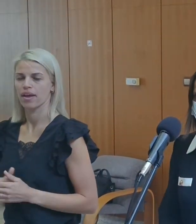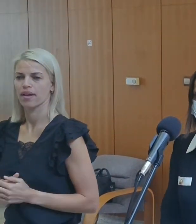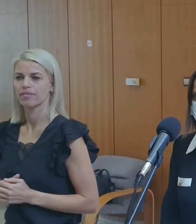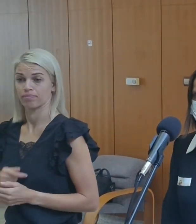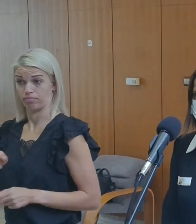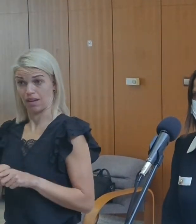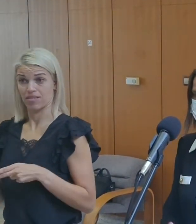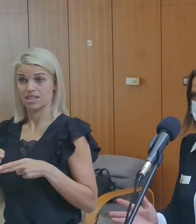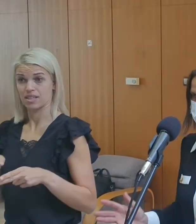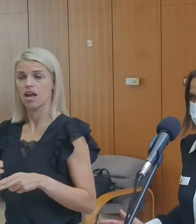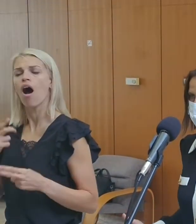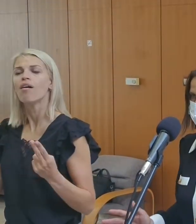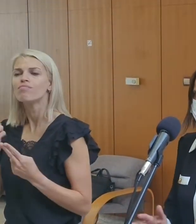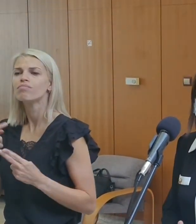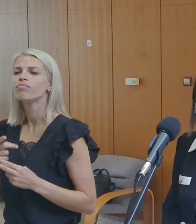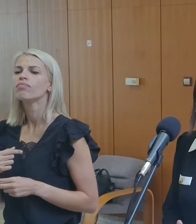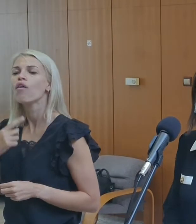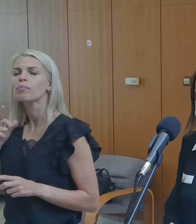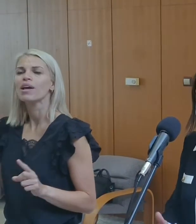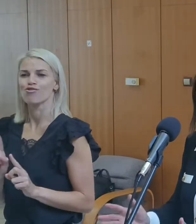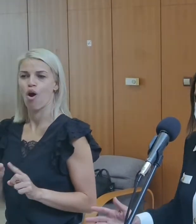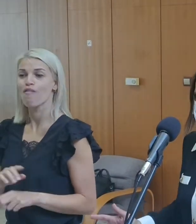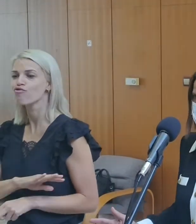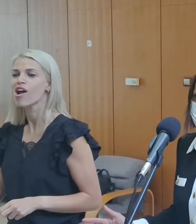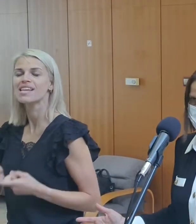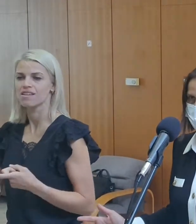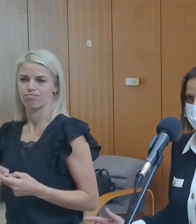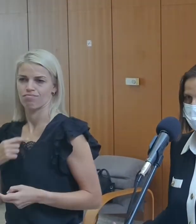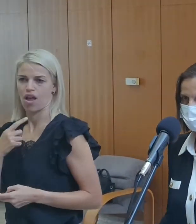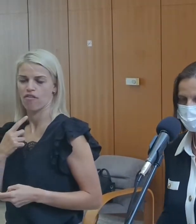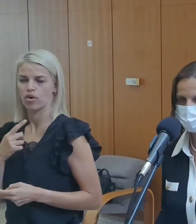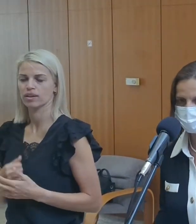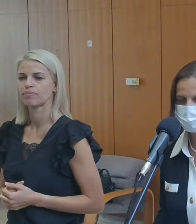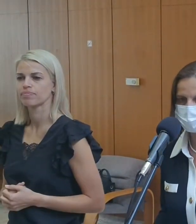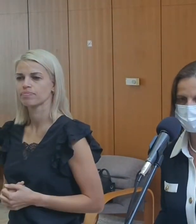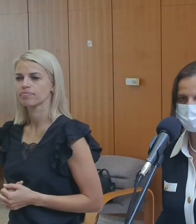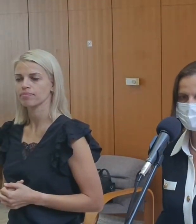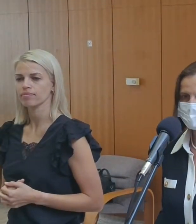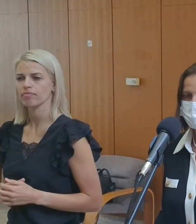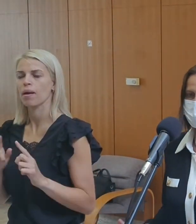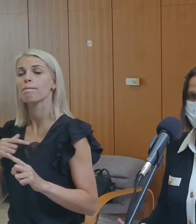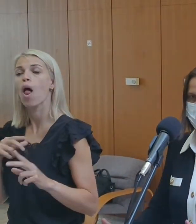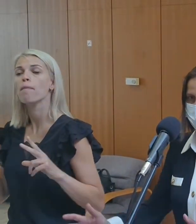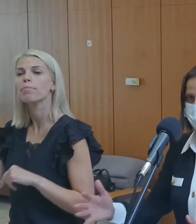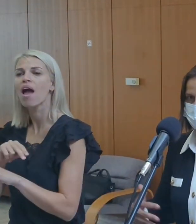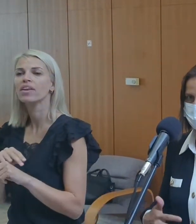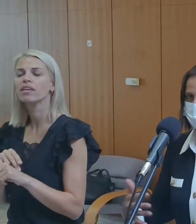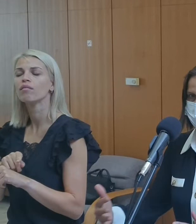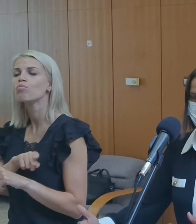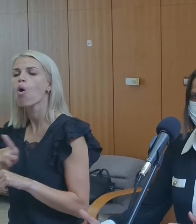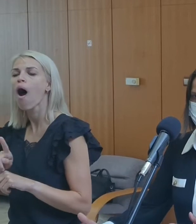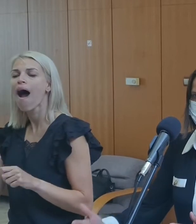komu. Jedna vec je prezident policajného zboru, ja si myslím, že tam naozaj je na mieste baviť sa o tom, v akej miere